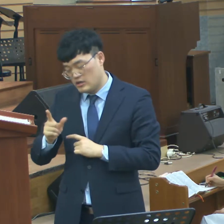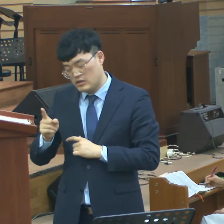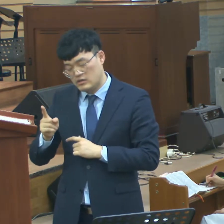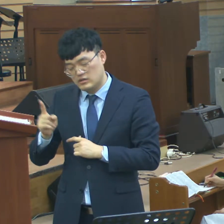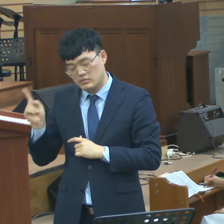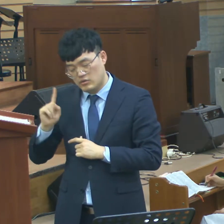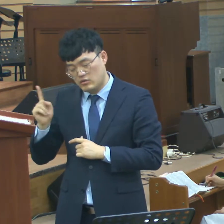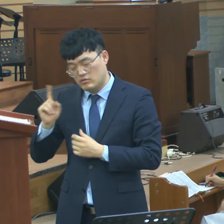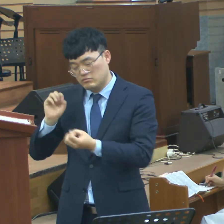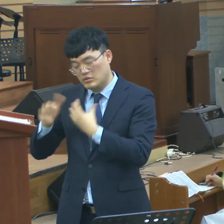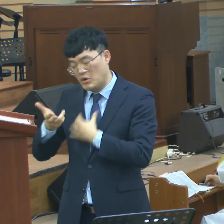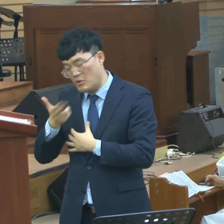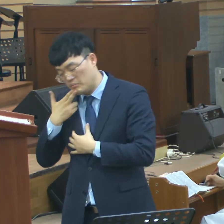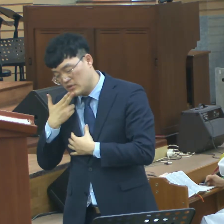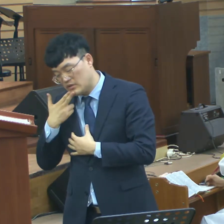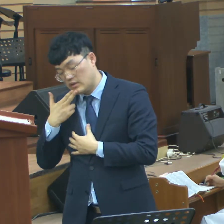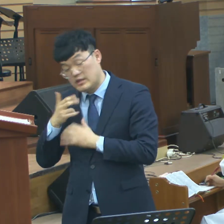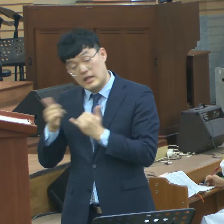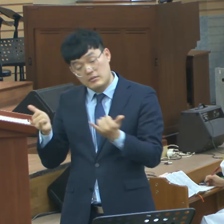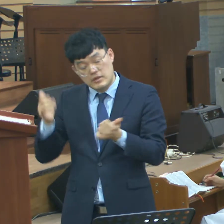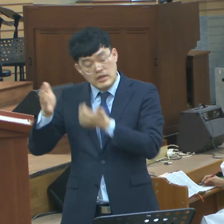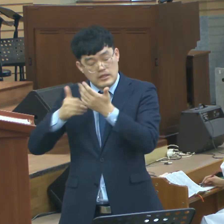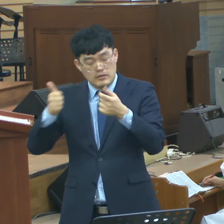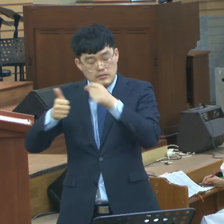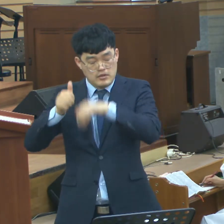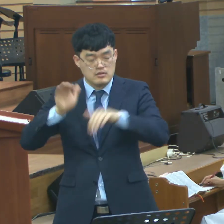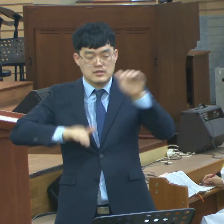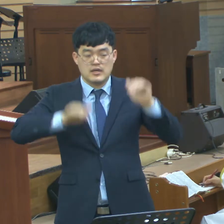앞에서 차이가 없다.